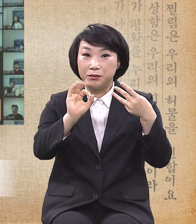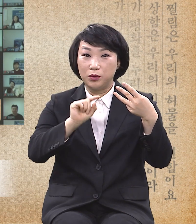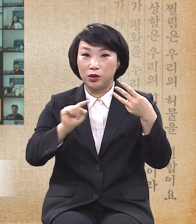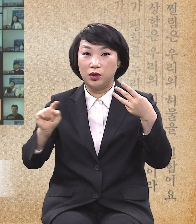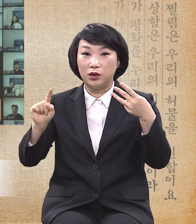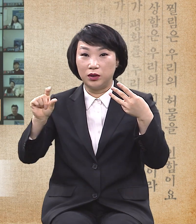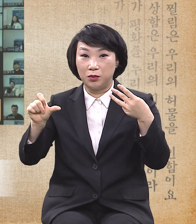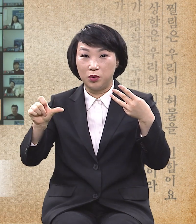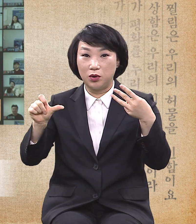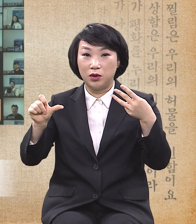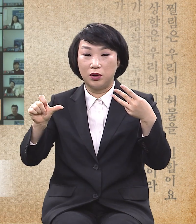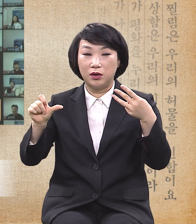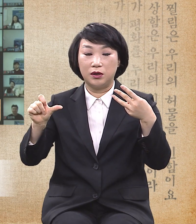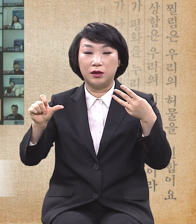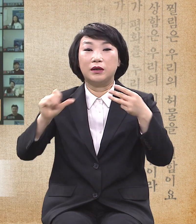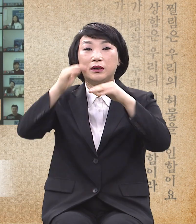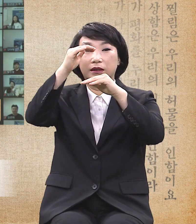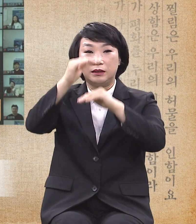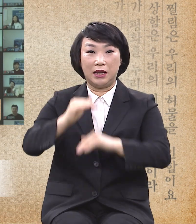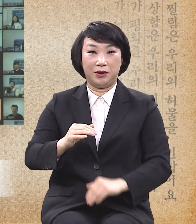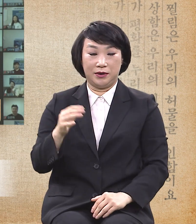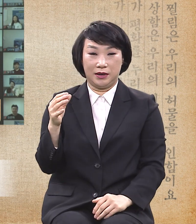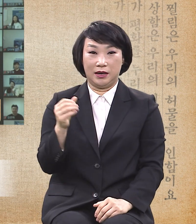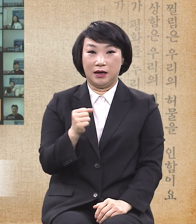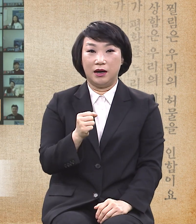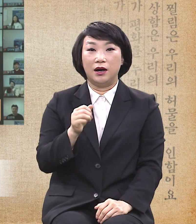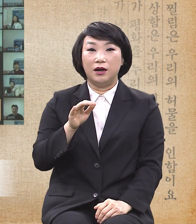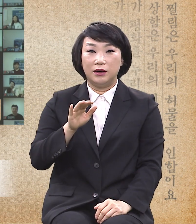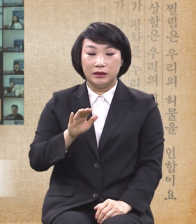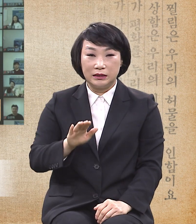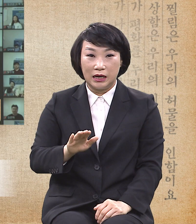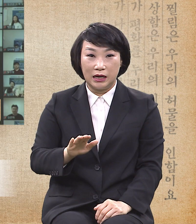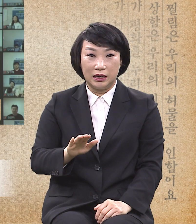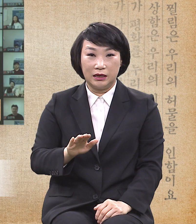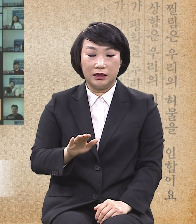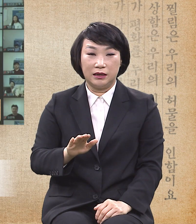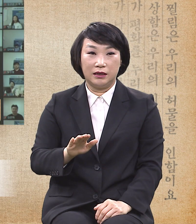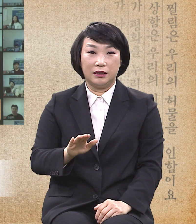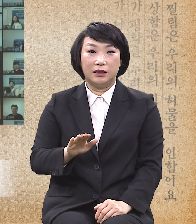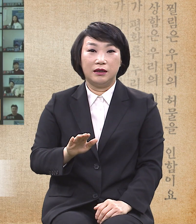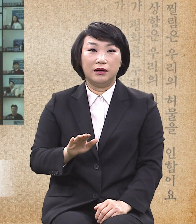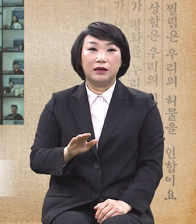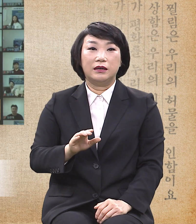10절에서 15절의 본문의 말씀을 중심으로